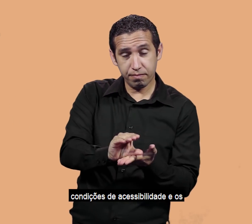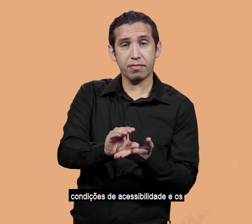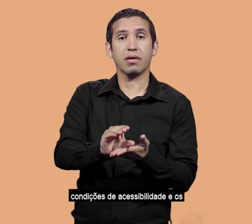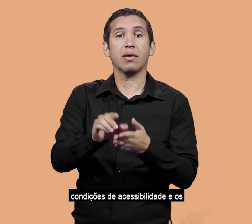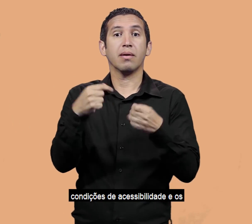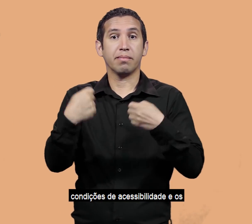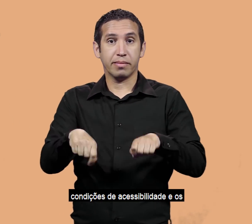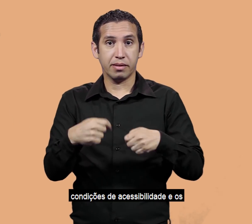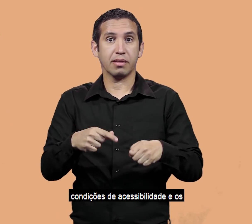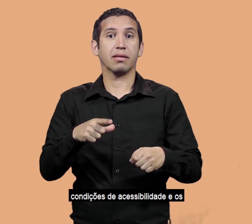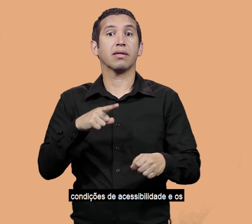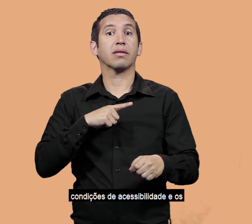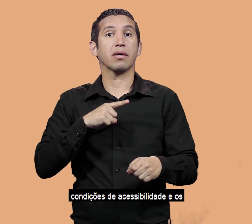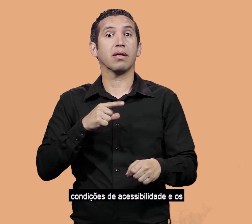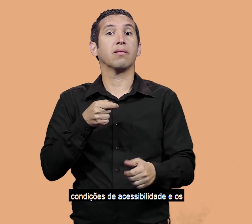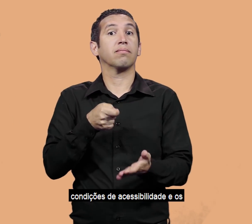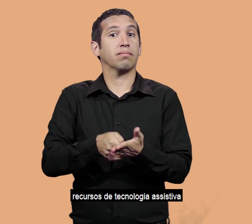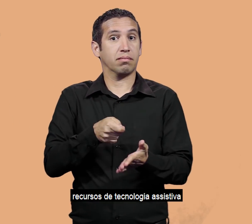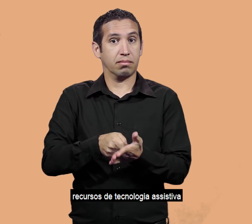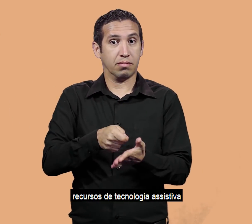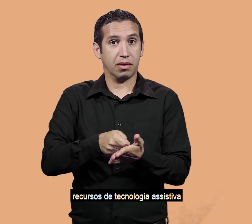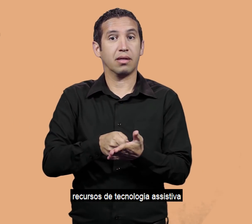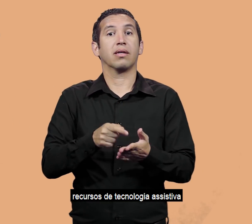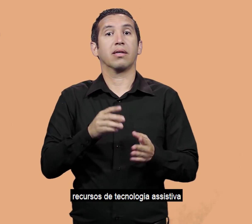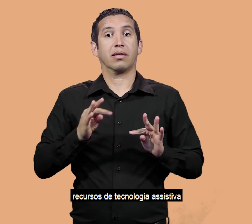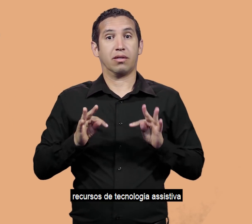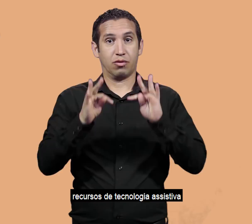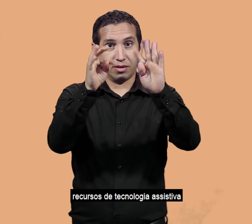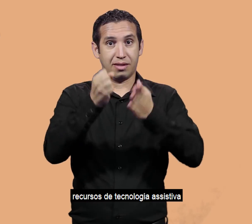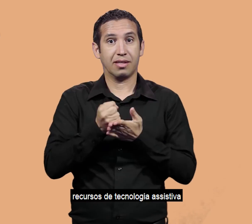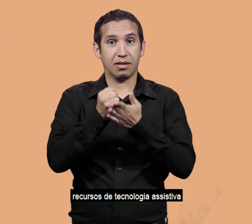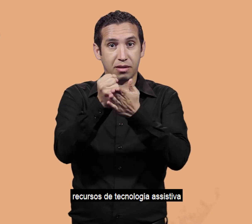acessibilidade e os recursos de tecnologia assistiva